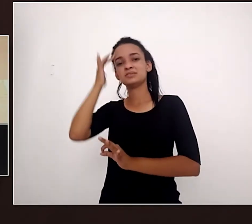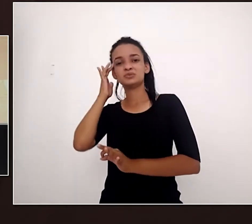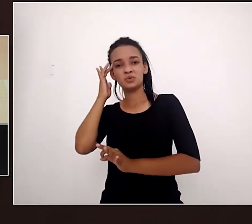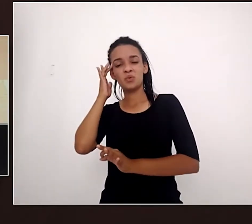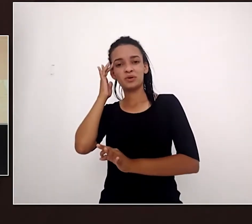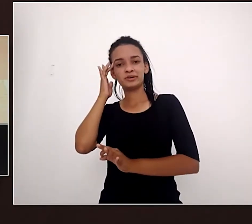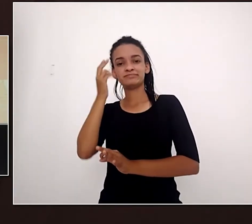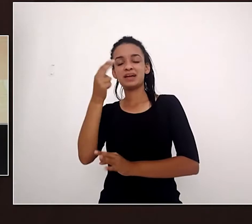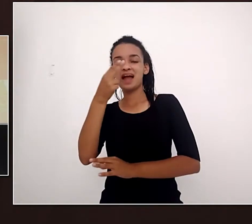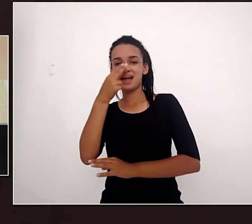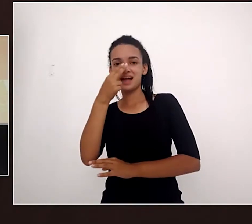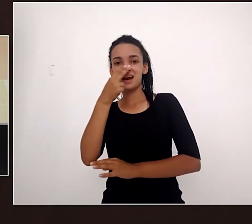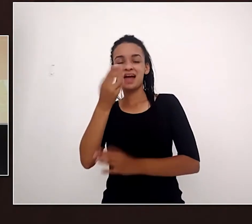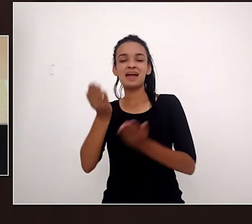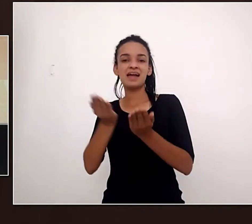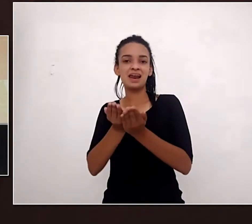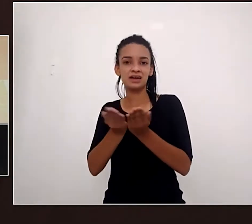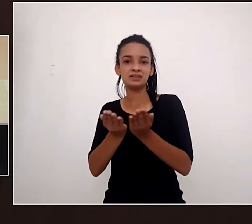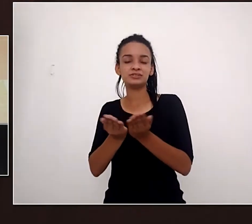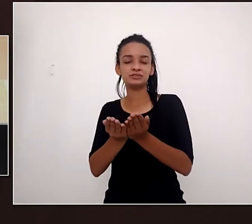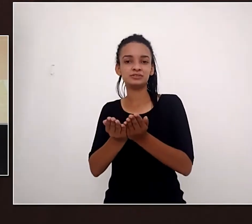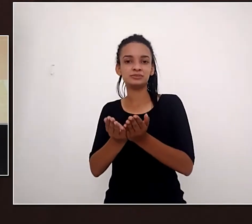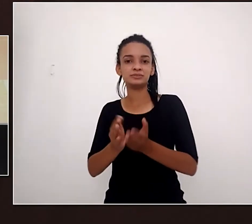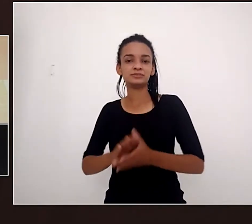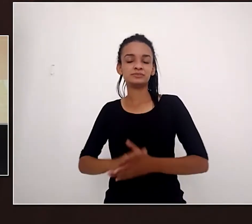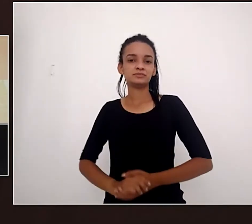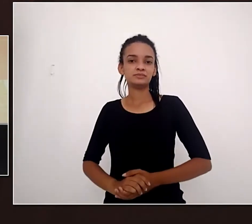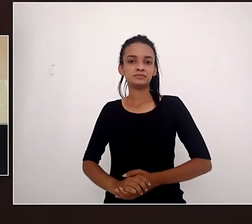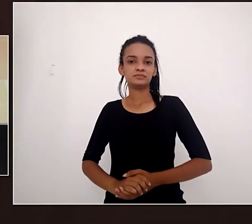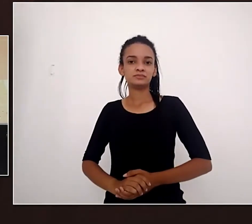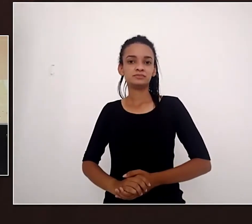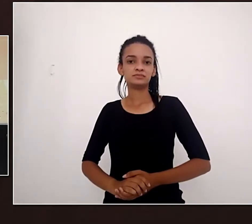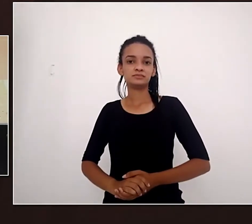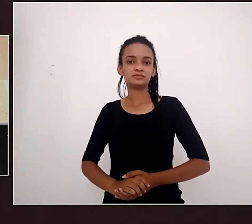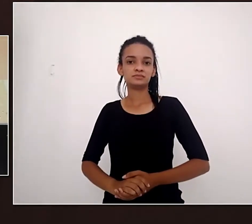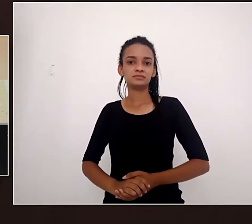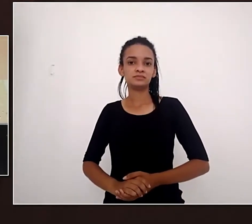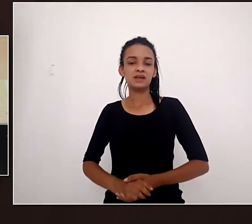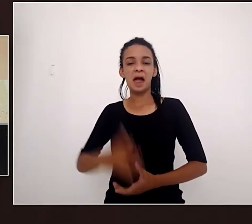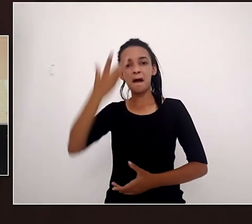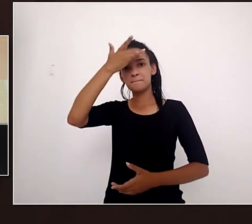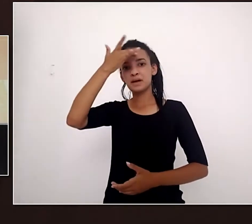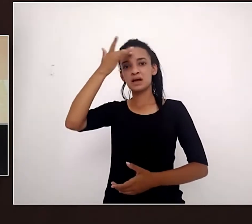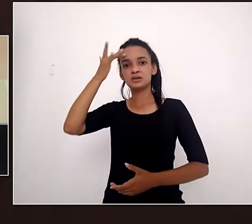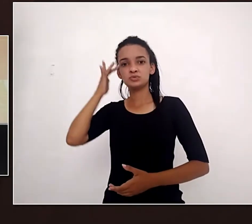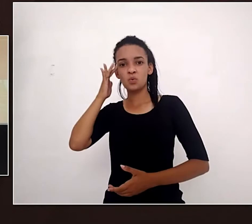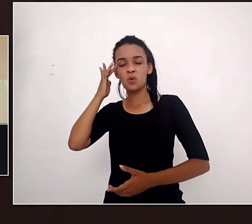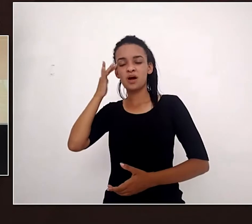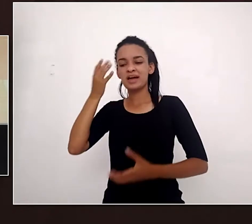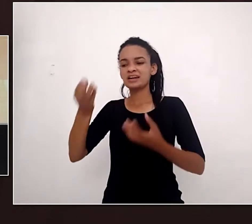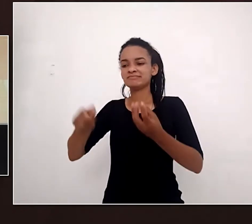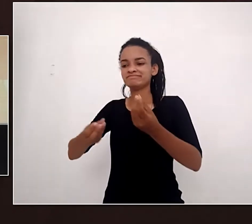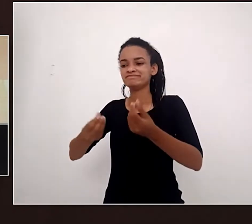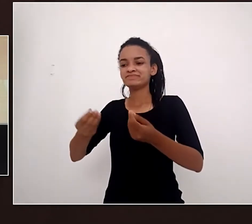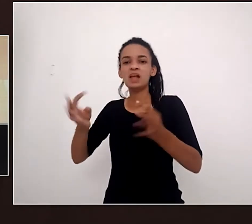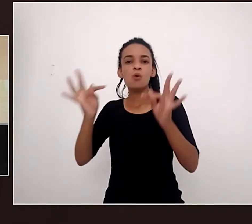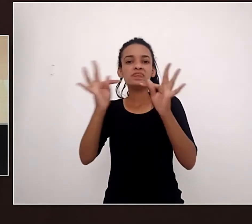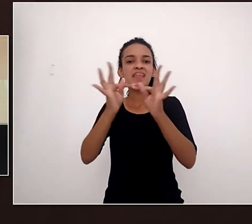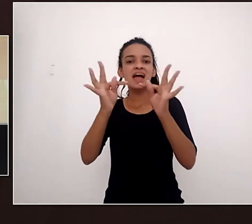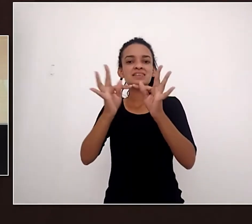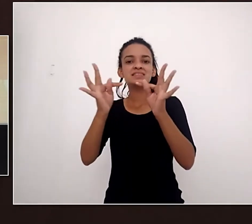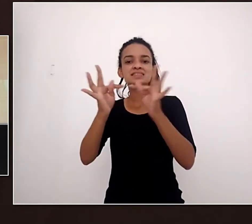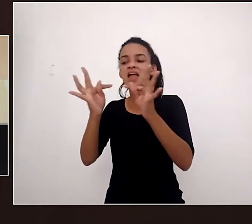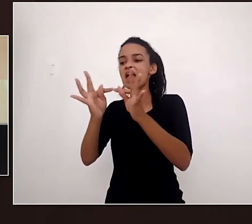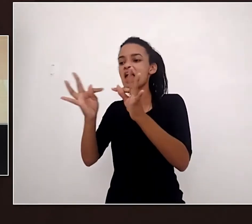embebia os cristãos, colocava um tecido, vestia os cristãos de um tecido, né, embebido ou